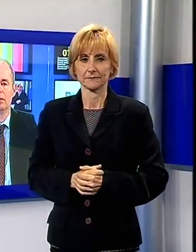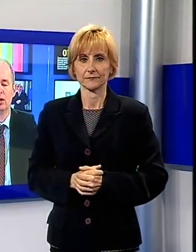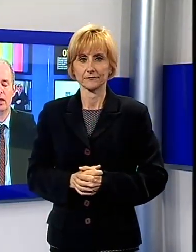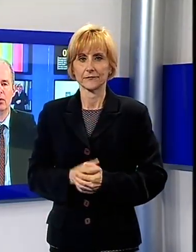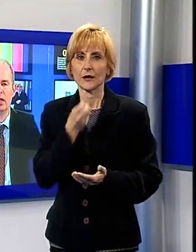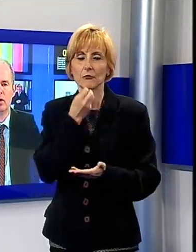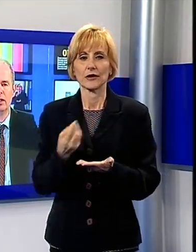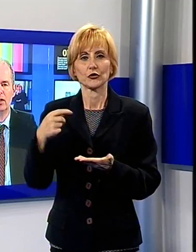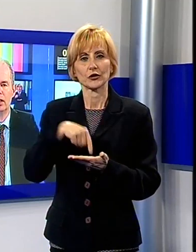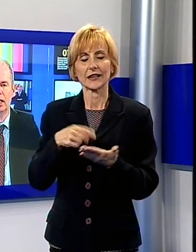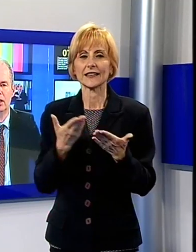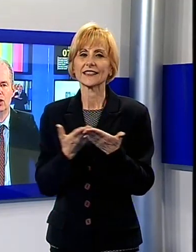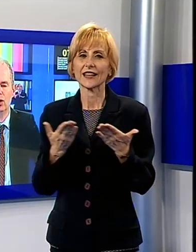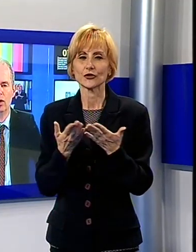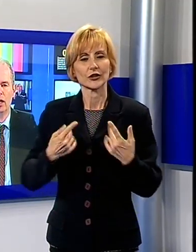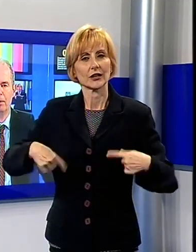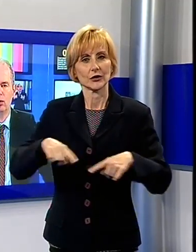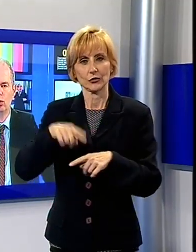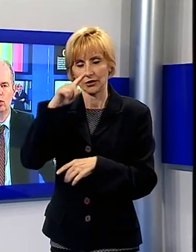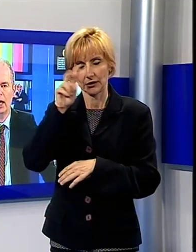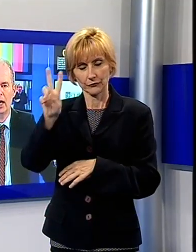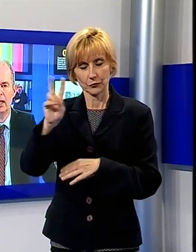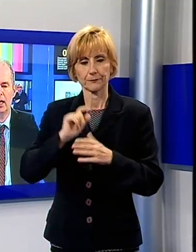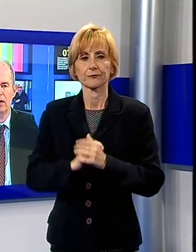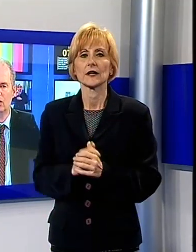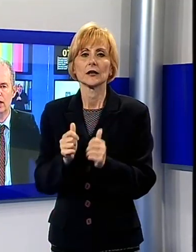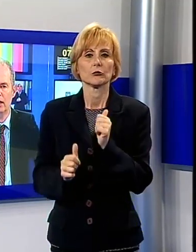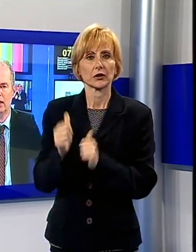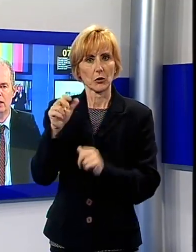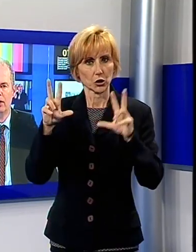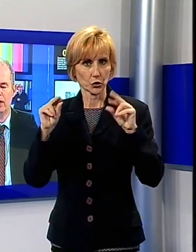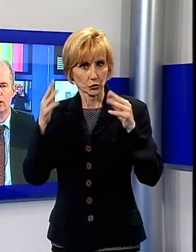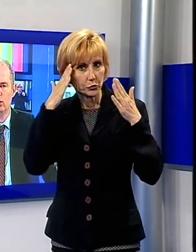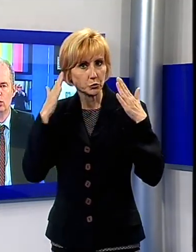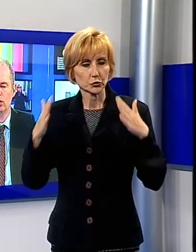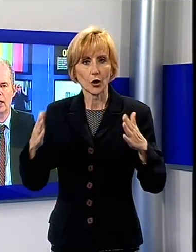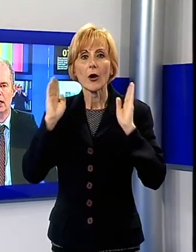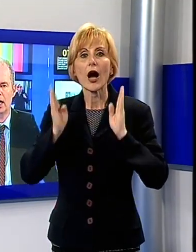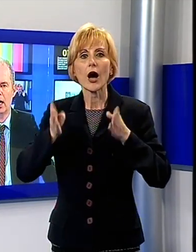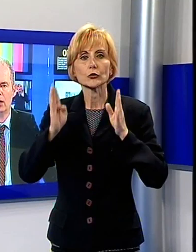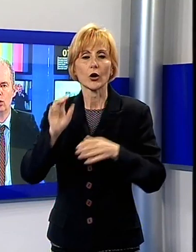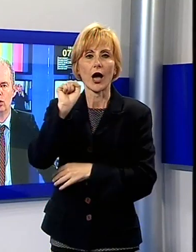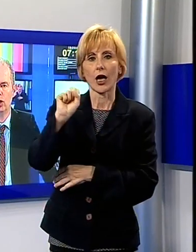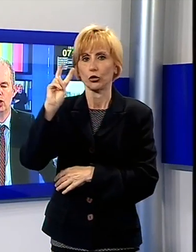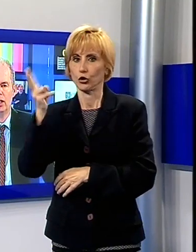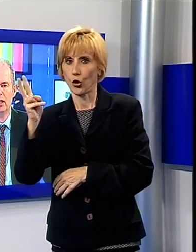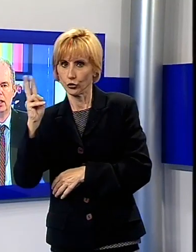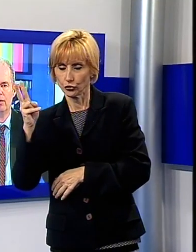Bentrovati a questa nuova edizione del TG Noi. In apertura, il grave incidente che si è verificato sull'autostrada A12 in